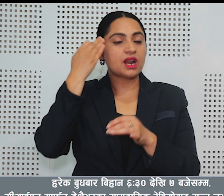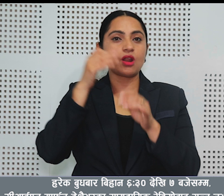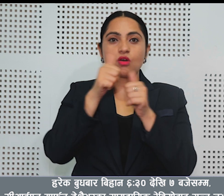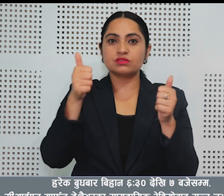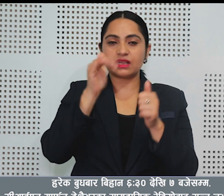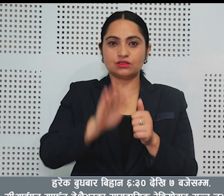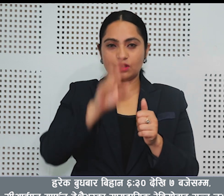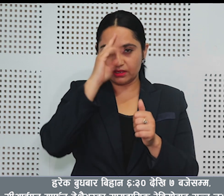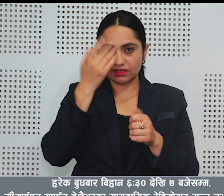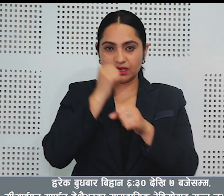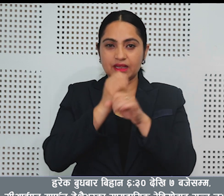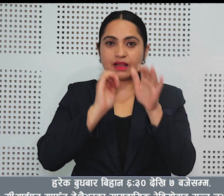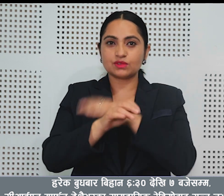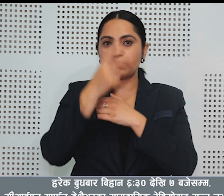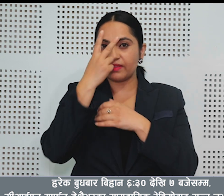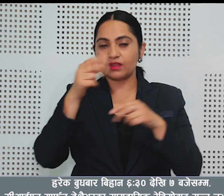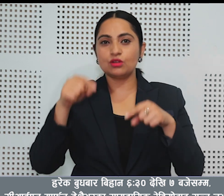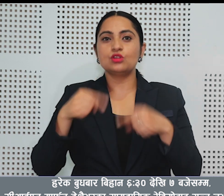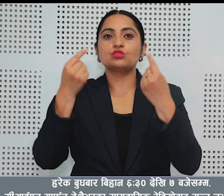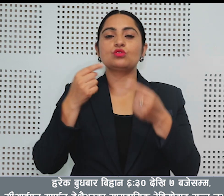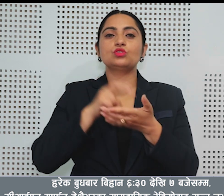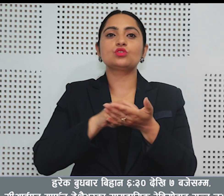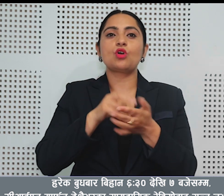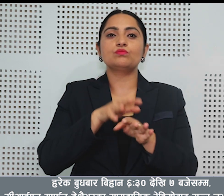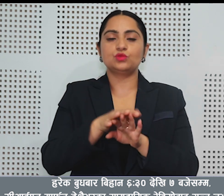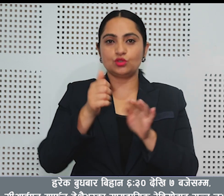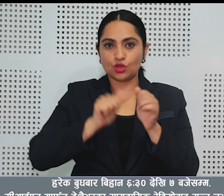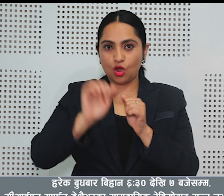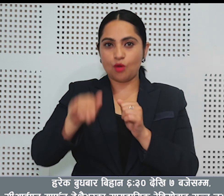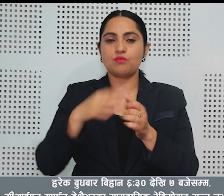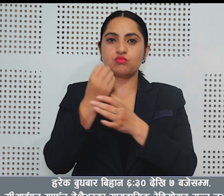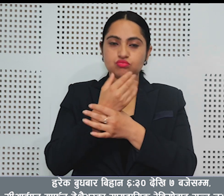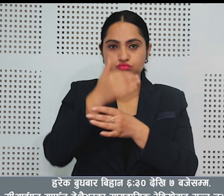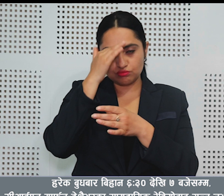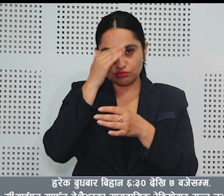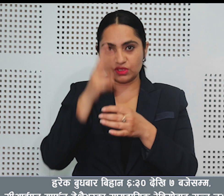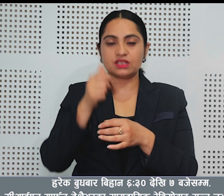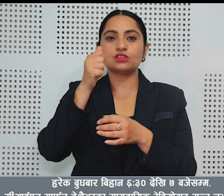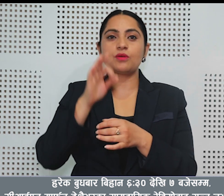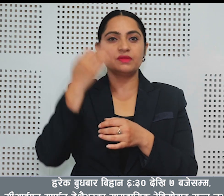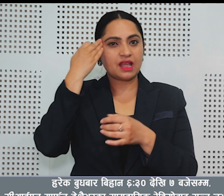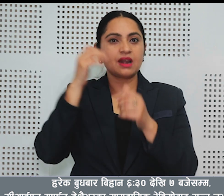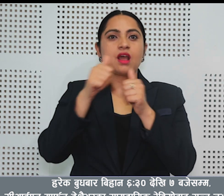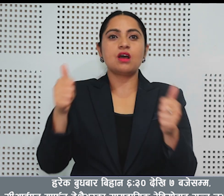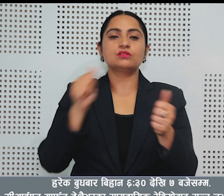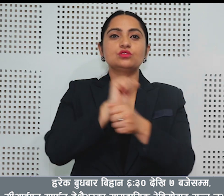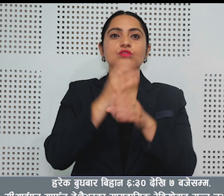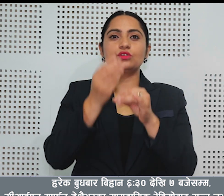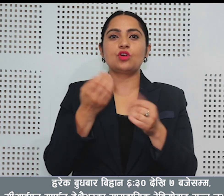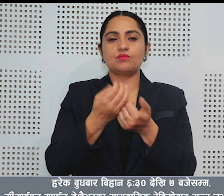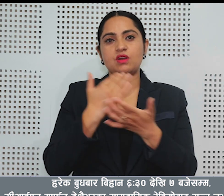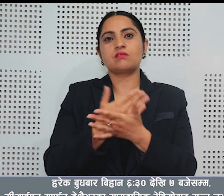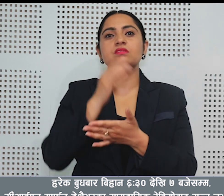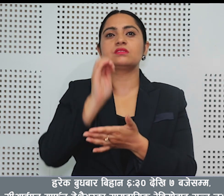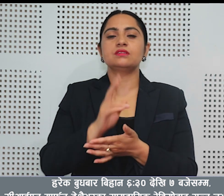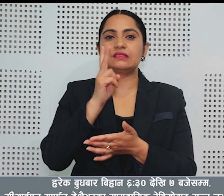कि छैन, कार्यान्वयनमा देखिएको चुनौती तथा कमजोरीहरू, अब आउने विपदमा यस अवधारणा अनुसार जोखिम न्यूनीकरण गर्न कसरी